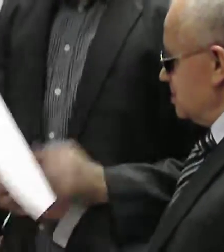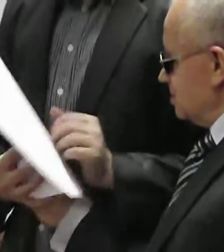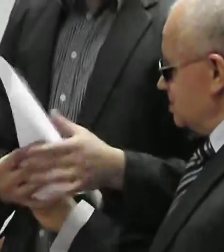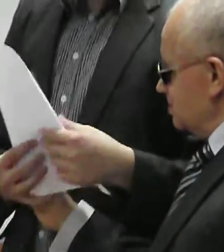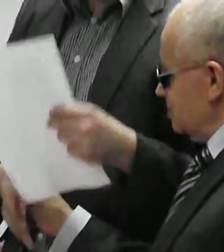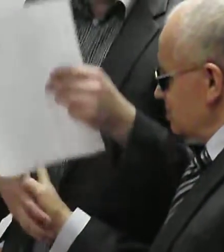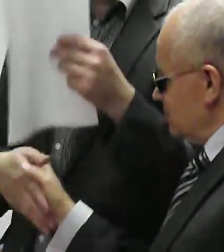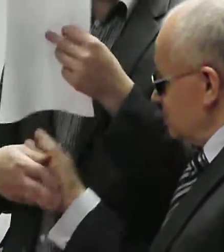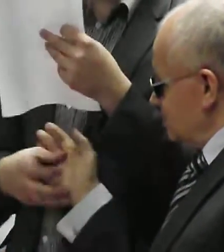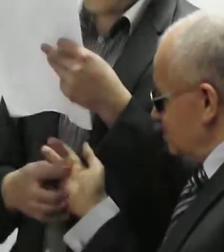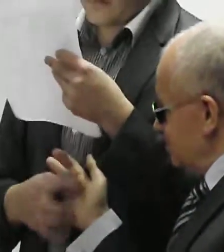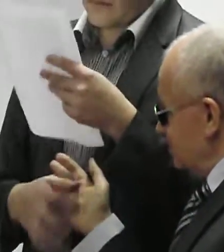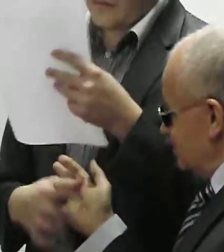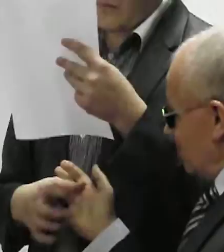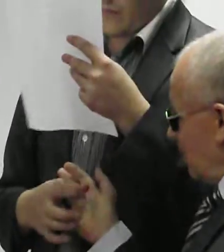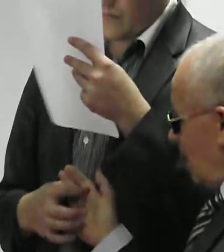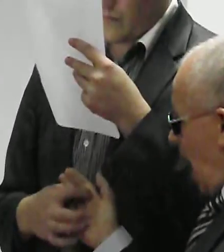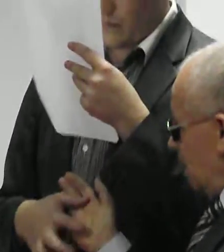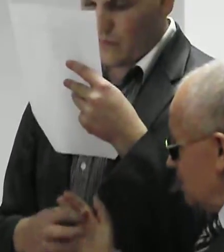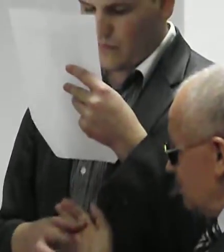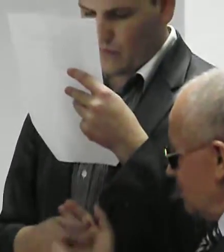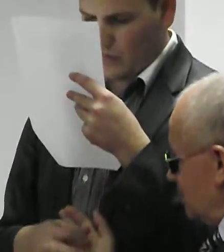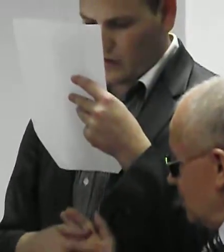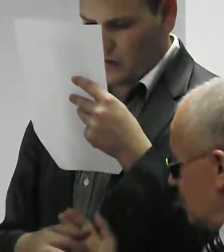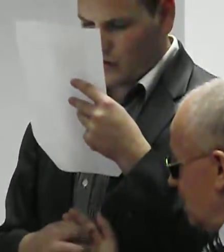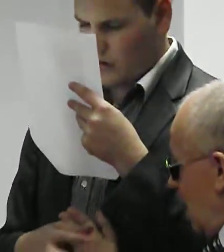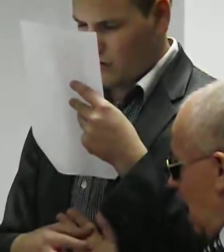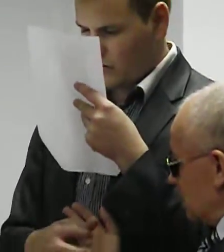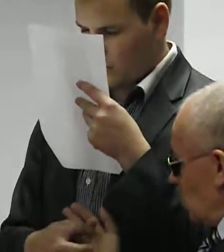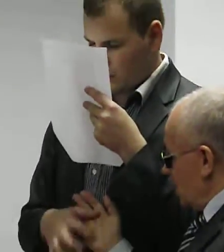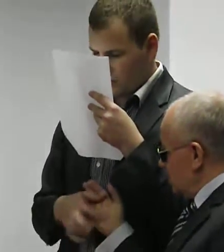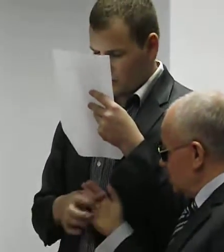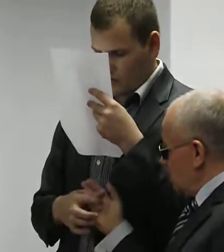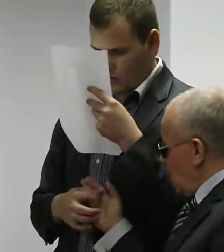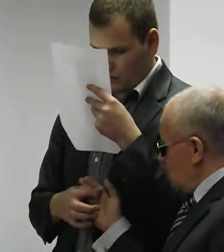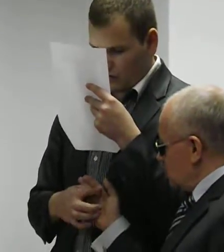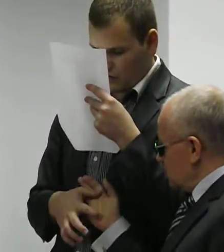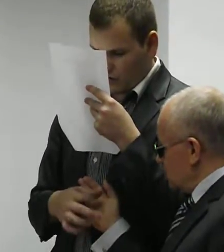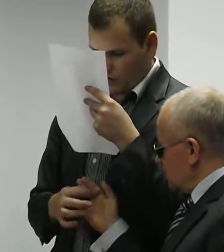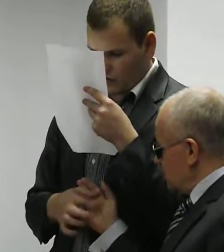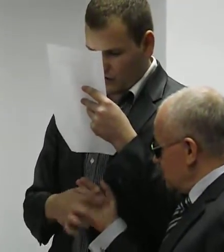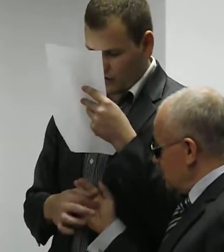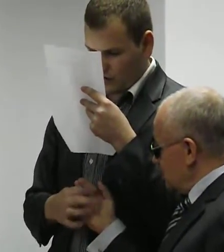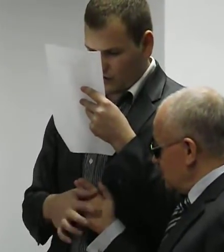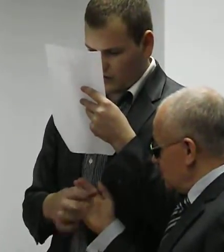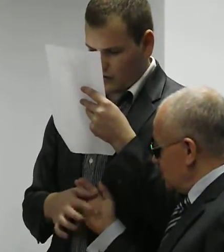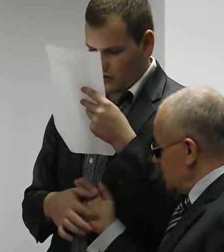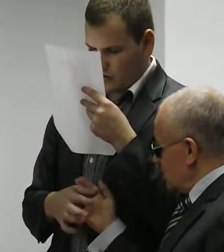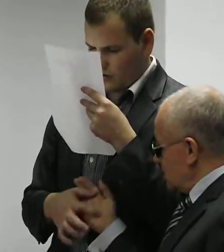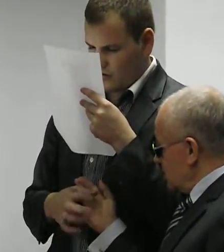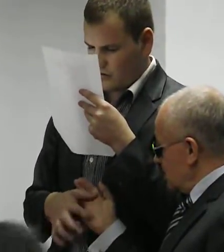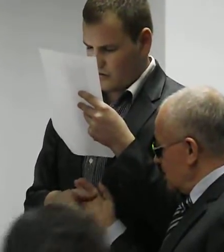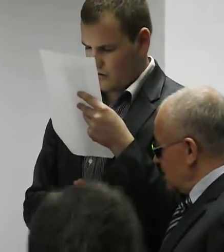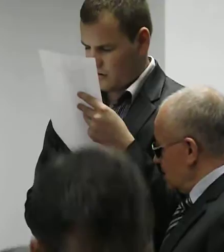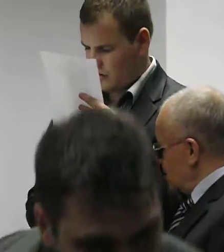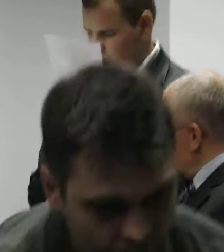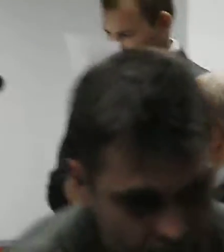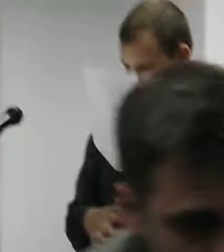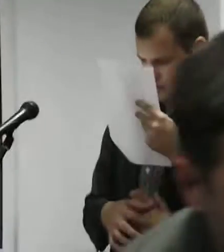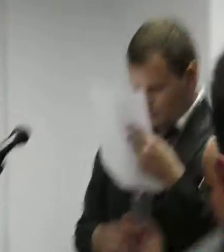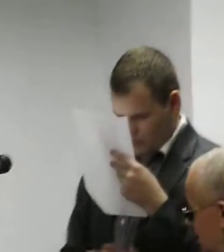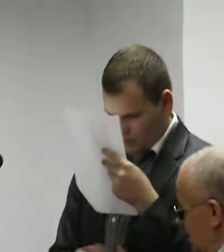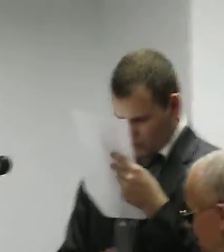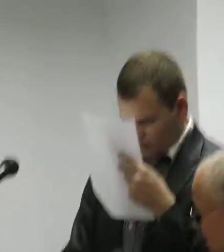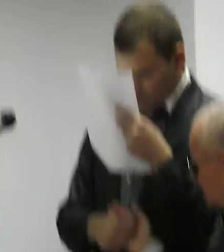că apreciați foarte mult munca și cariera domnului profesor Adamescu. Și vă mulțumesc pentru că sunteți